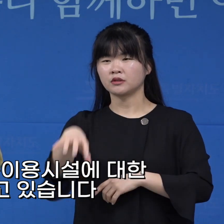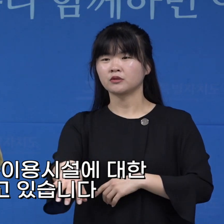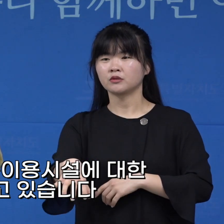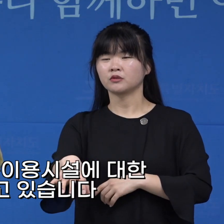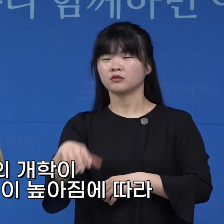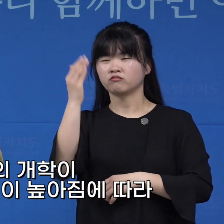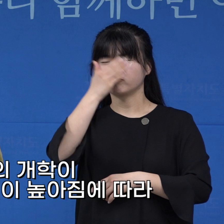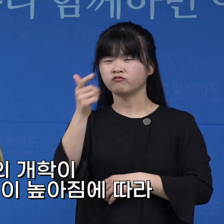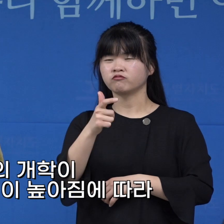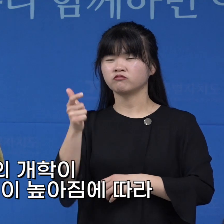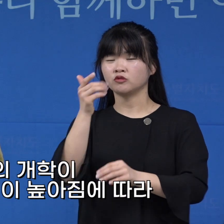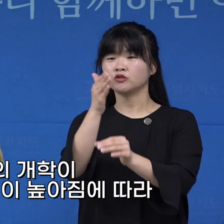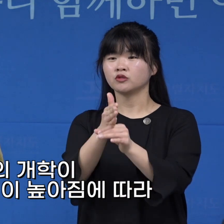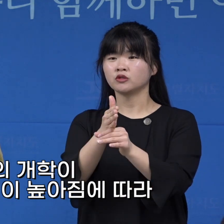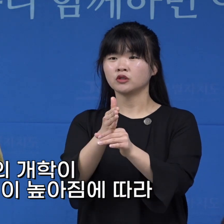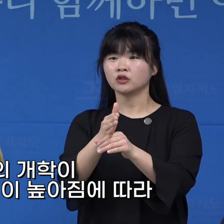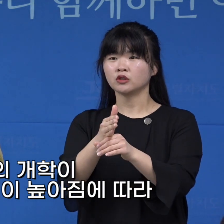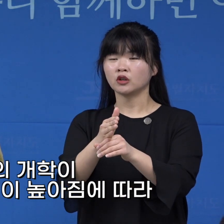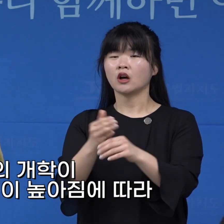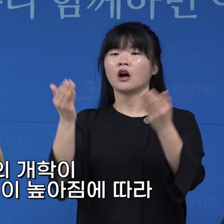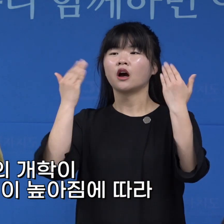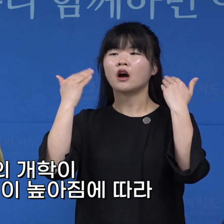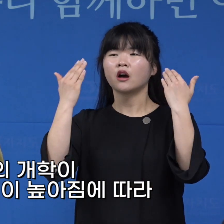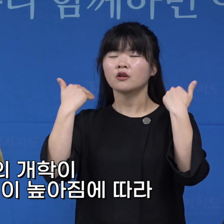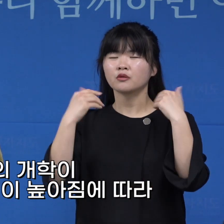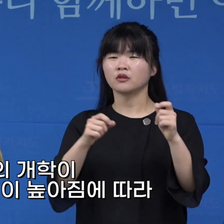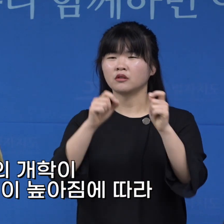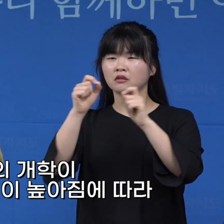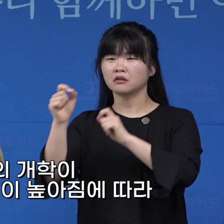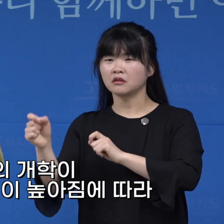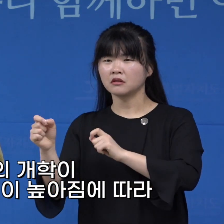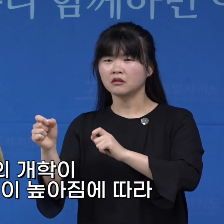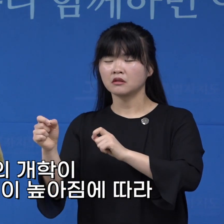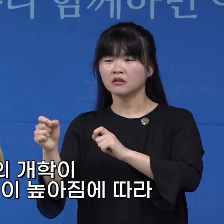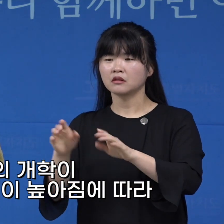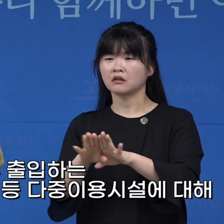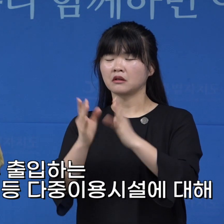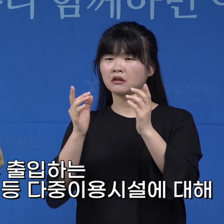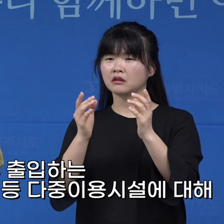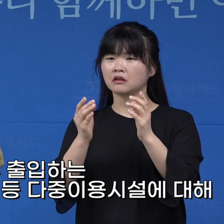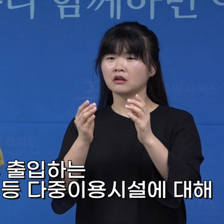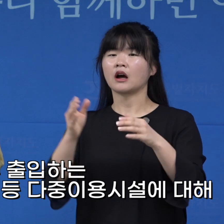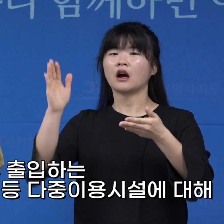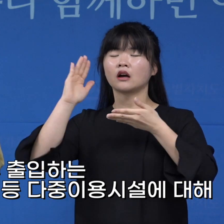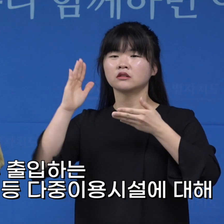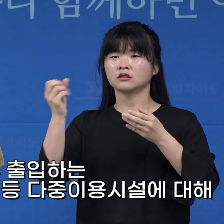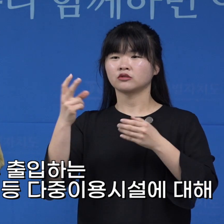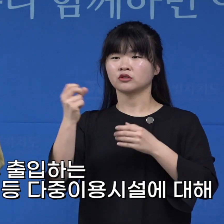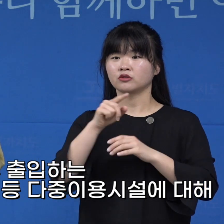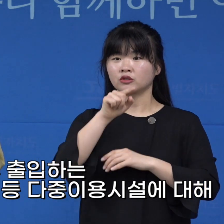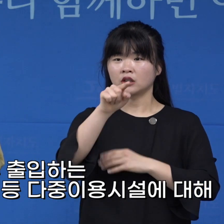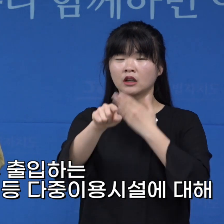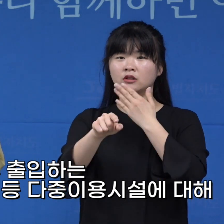있습니다. 특히 초중고의 개학이 추가로 연기될 가능성이 높아짐에 따라 학생들이 자주